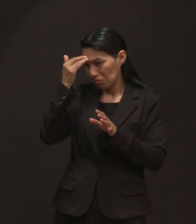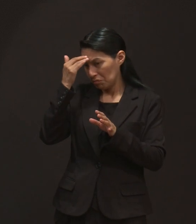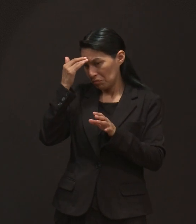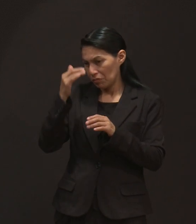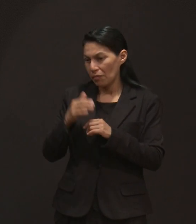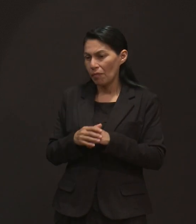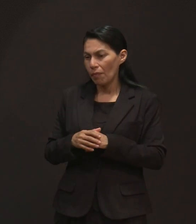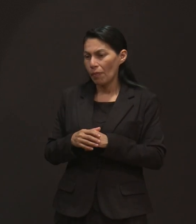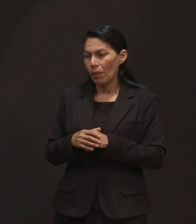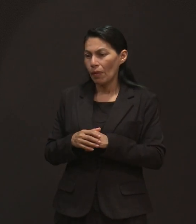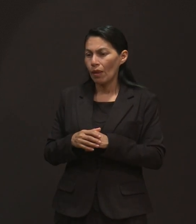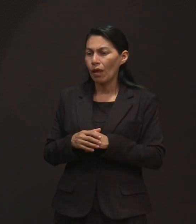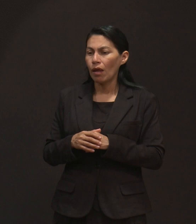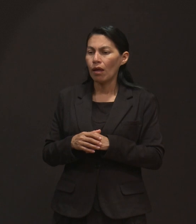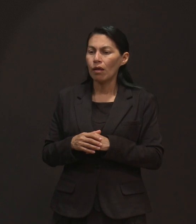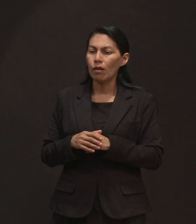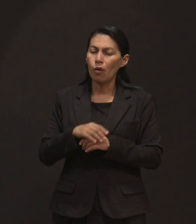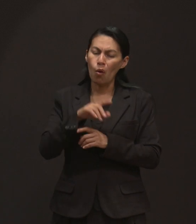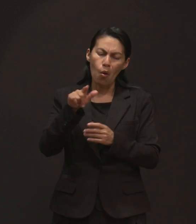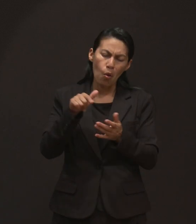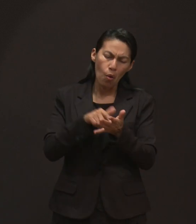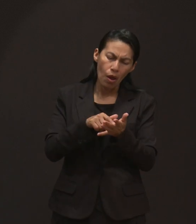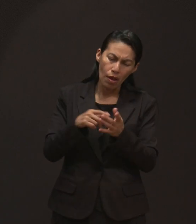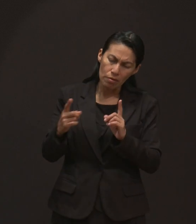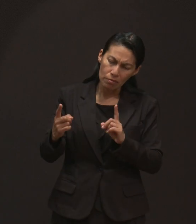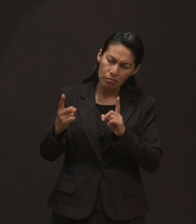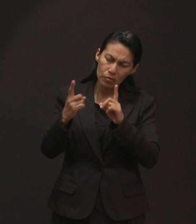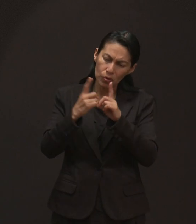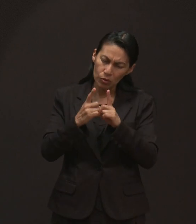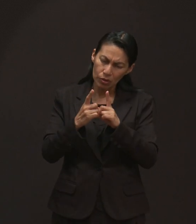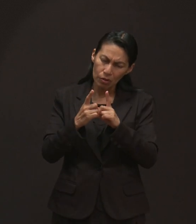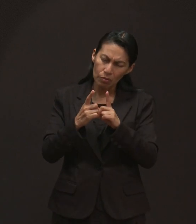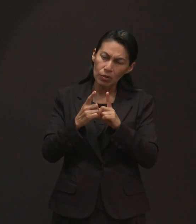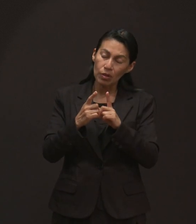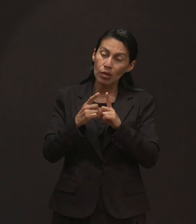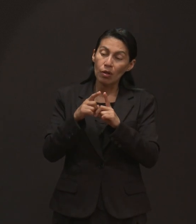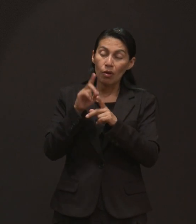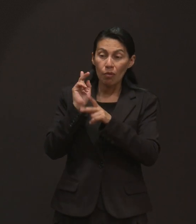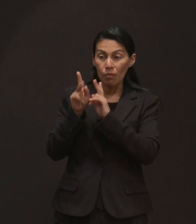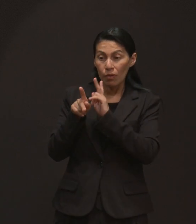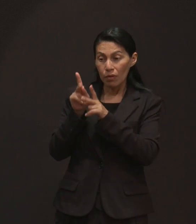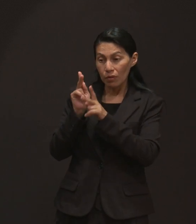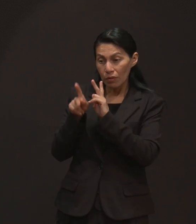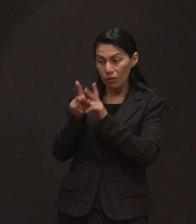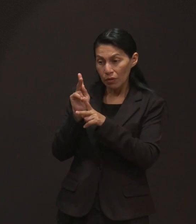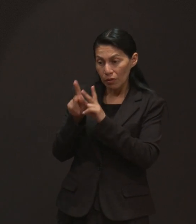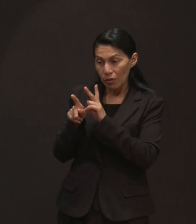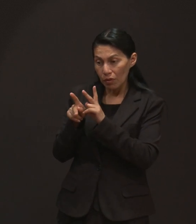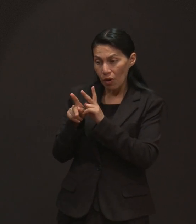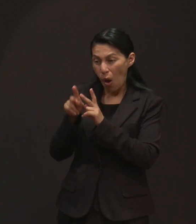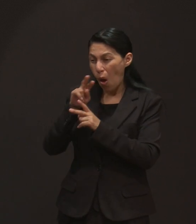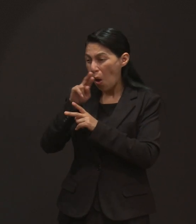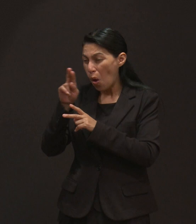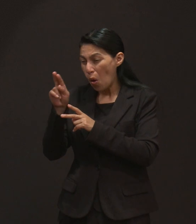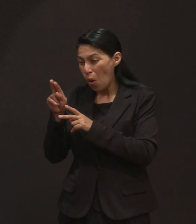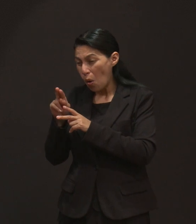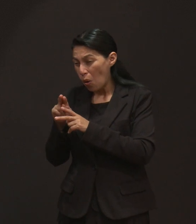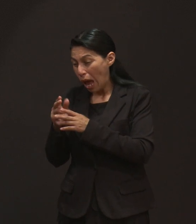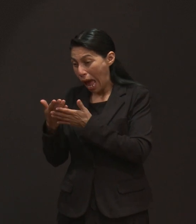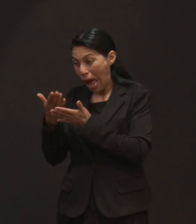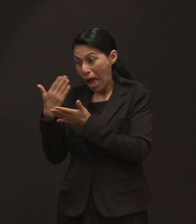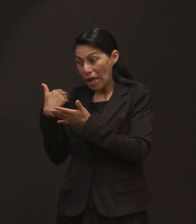nos conocía. Y ya nos quedamos de ver en cierto punto, llegó y él nos comentaba que